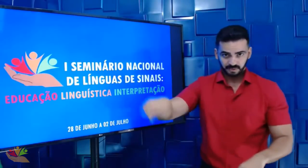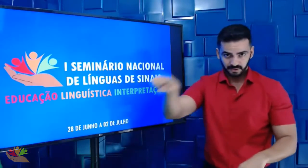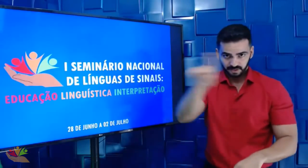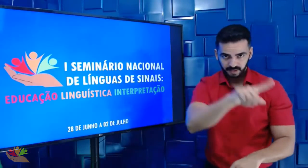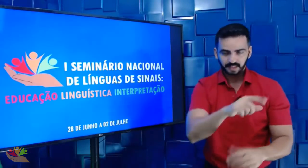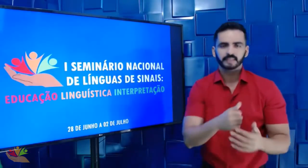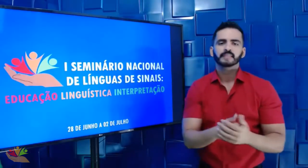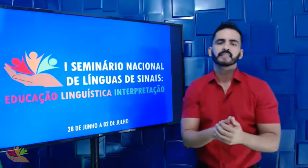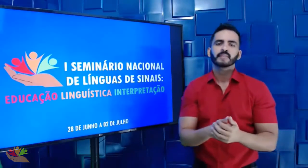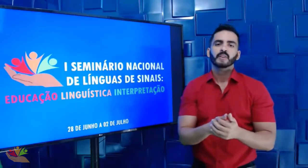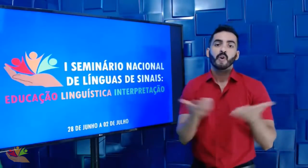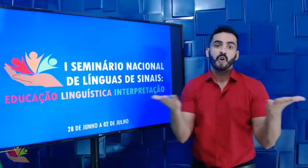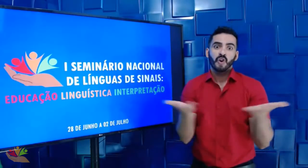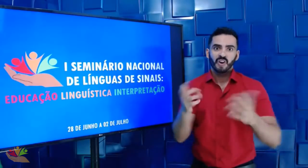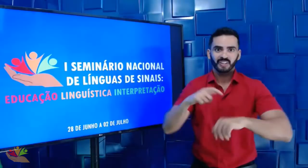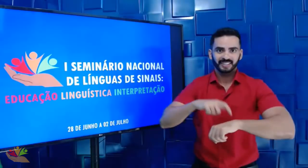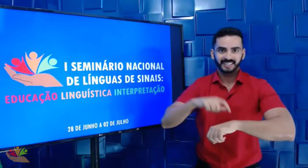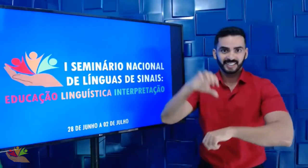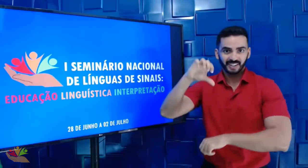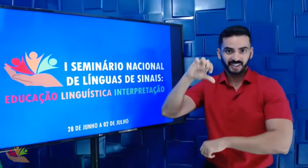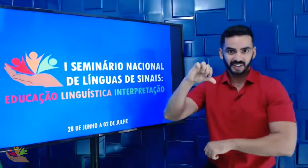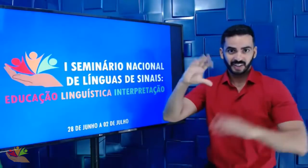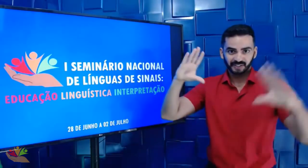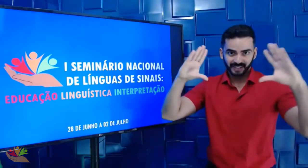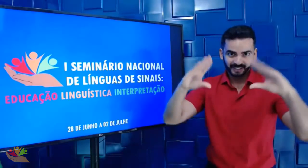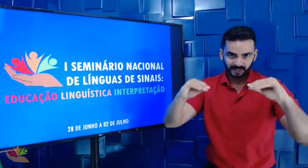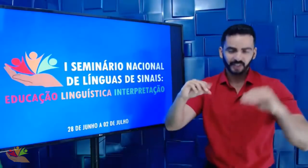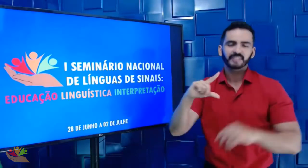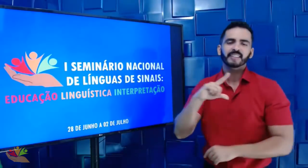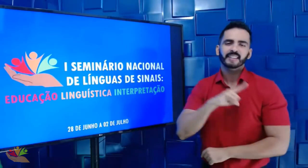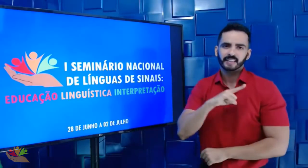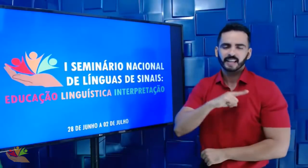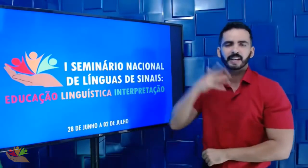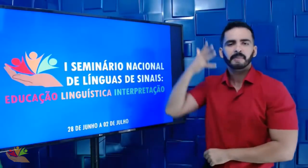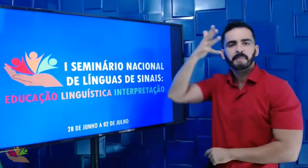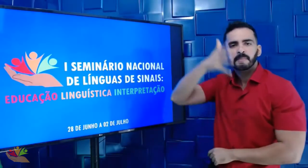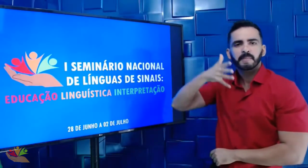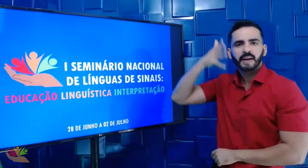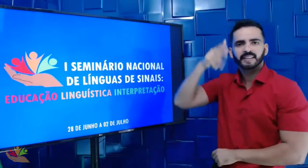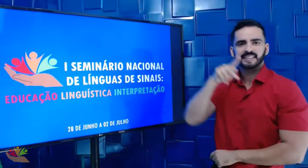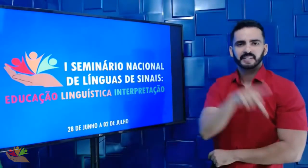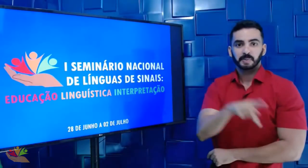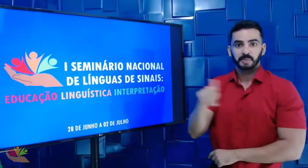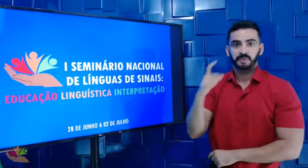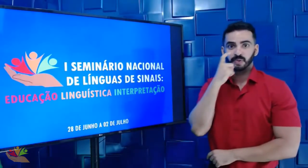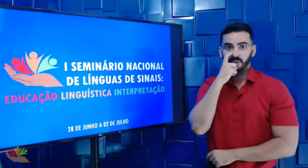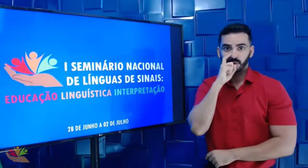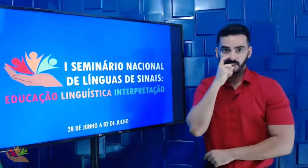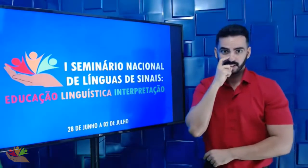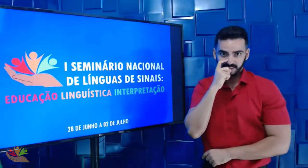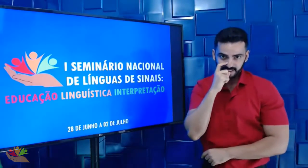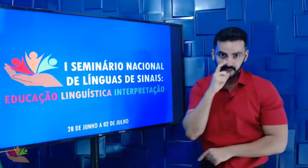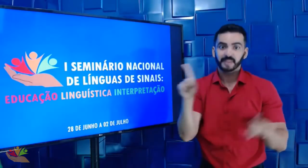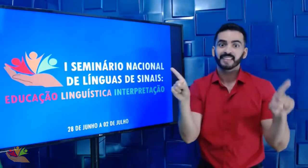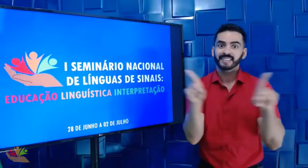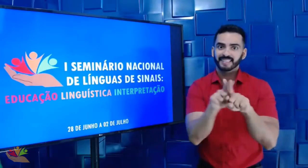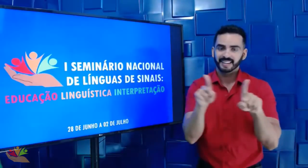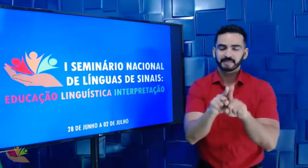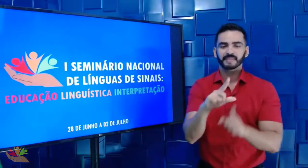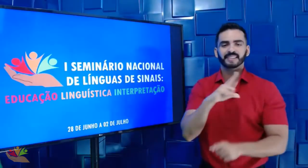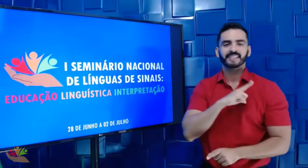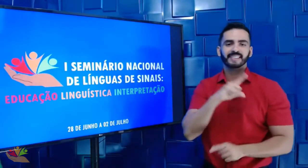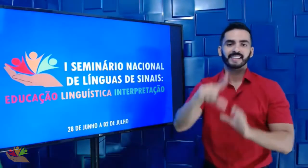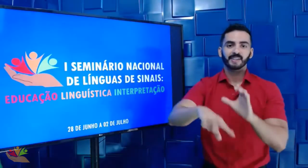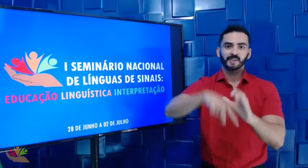professora começar, eu queria dar alguns recados, né? Agora são 9 horas, a gente já teve